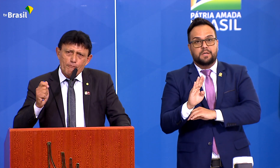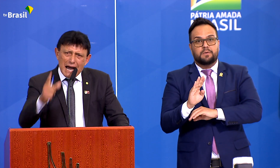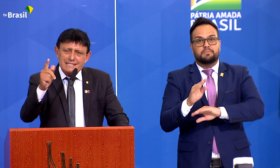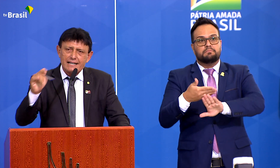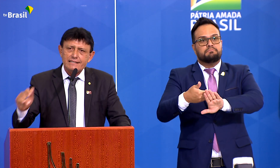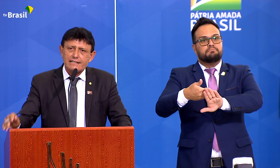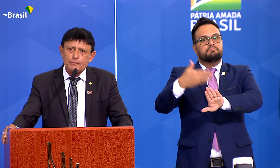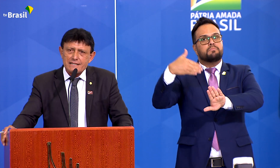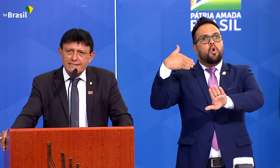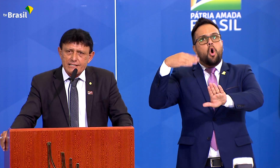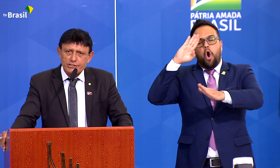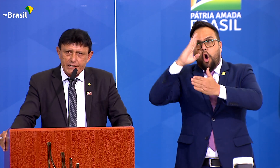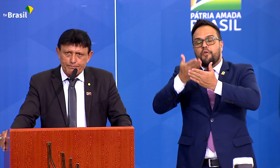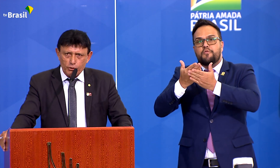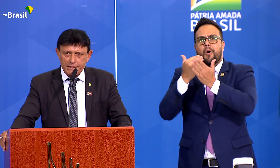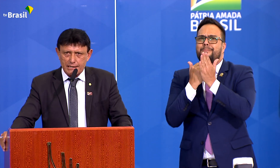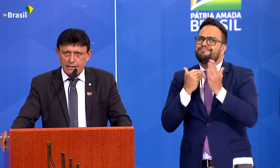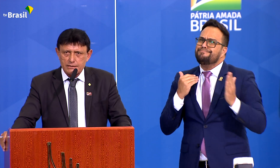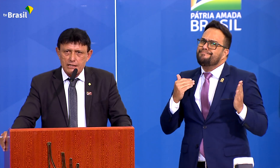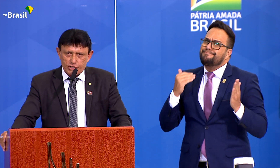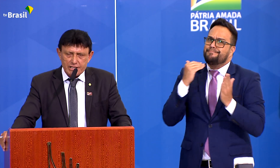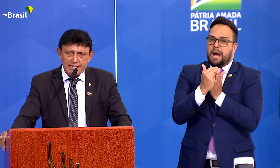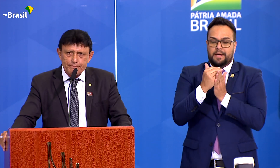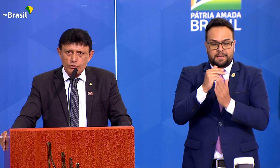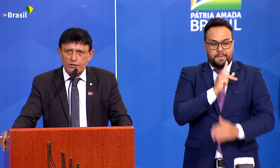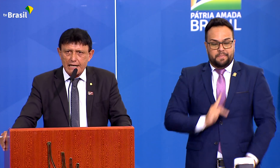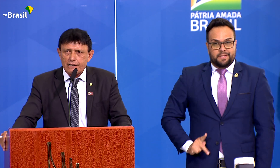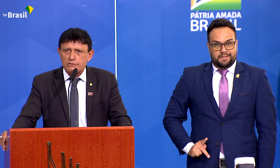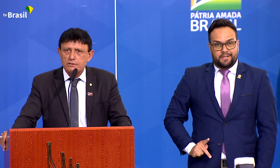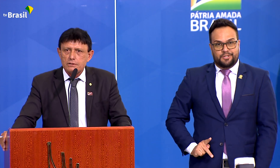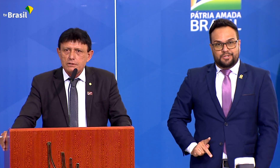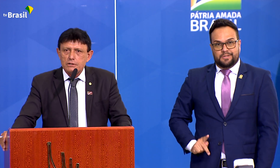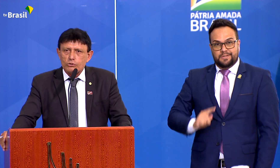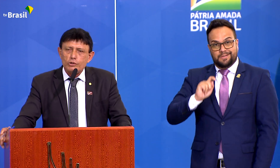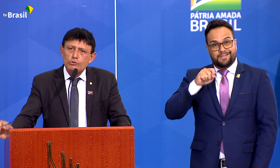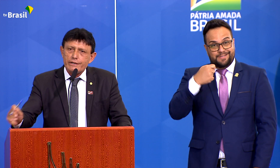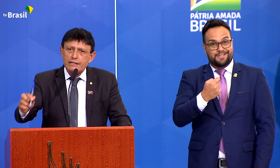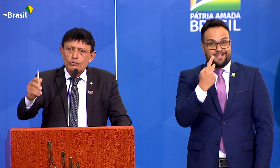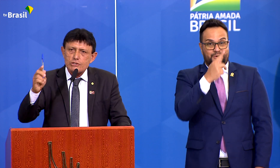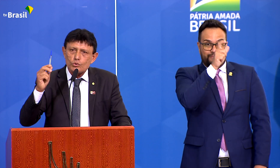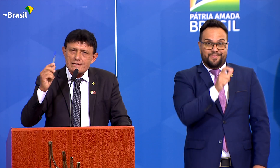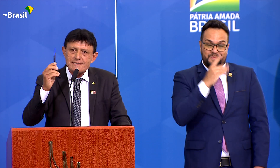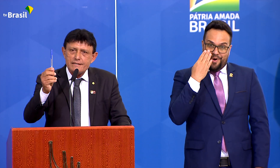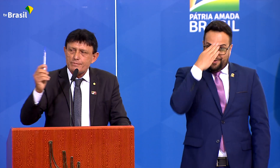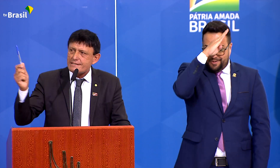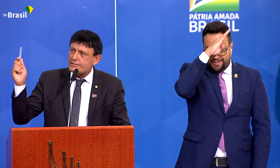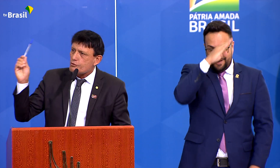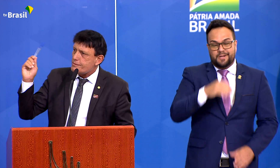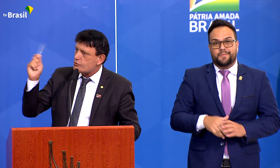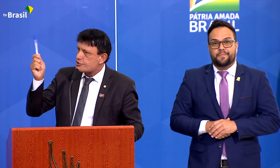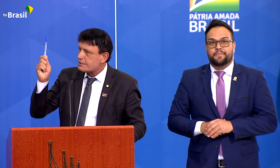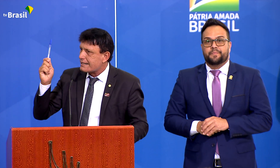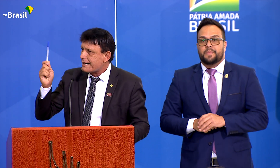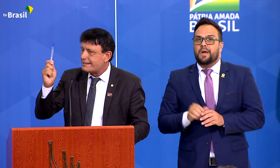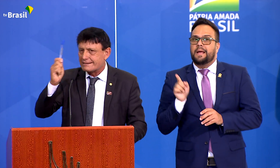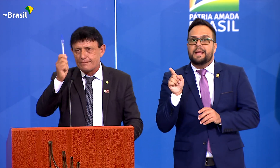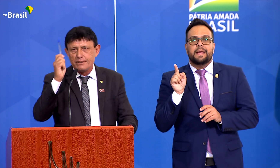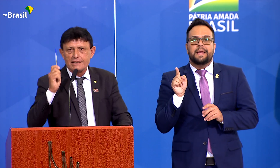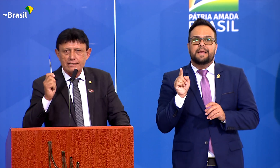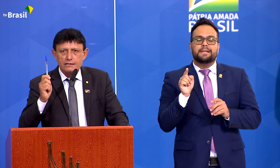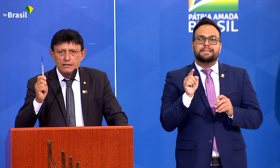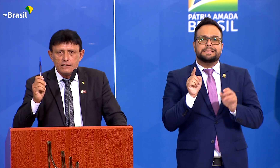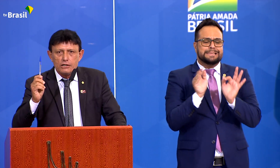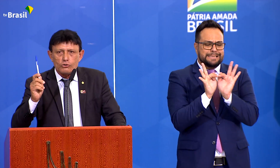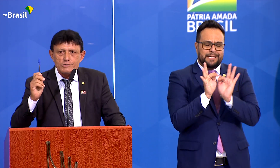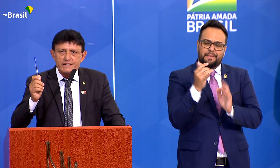confiou mais ainda no presidente da república Jair bolsonaro quando ele com a sua simples e humilde